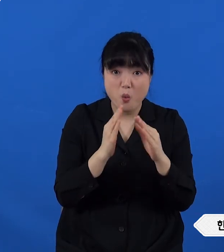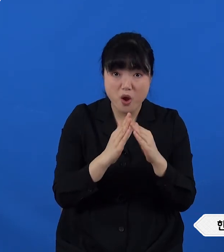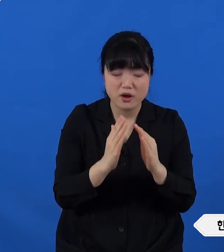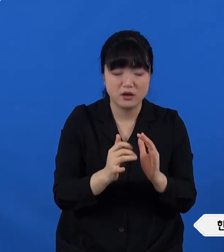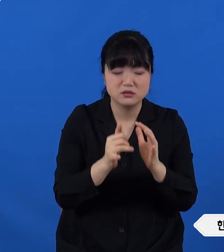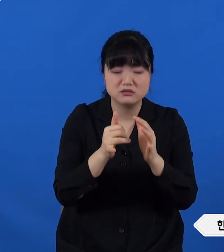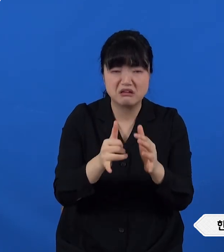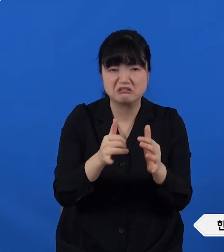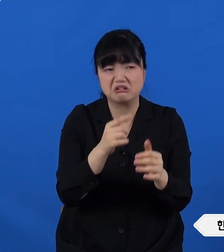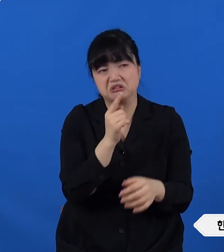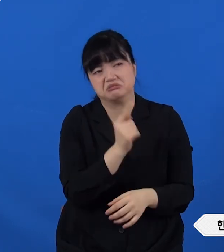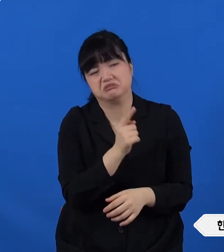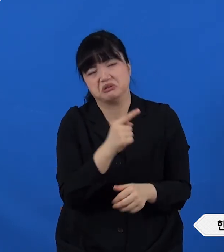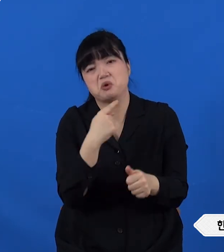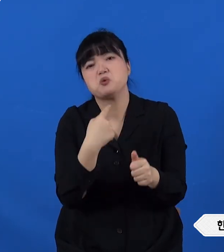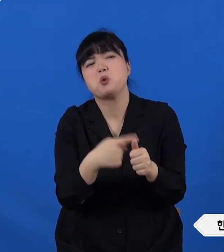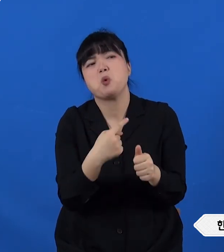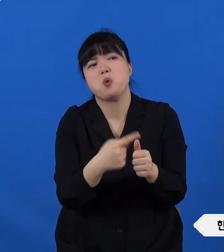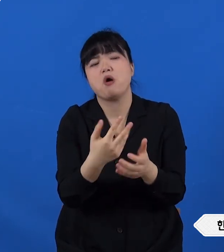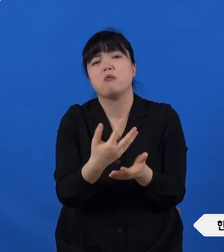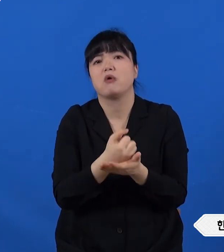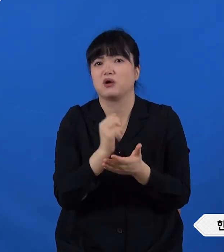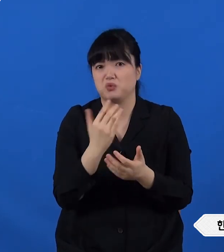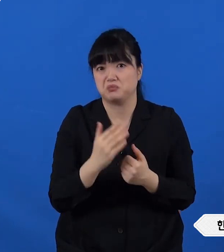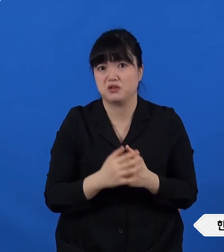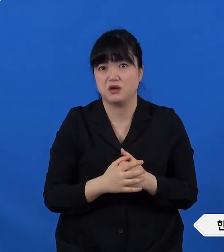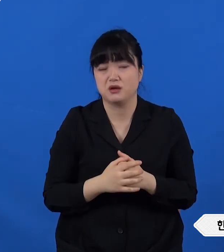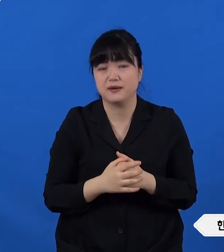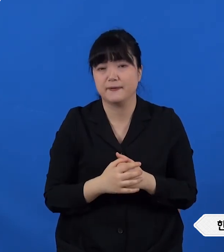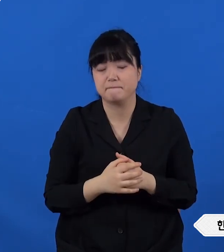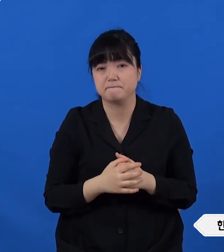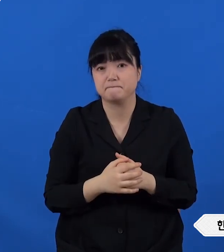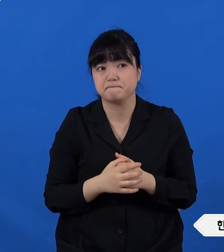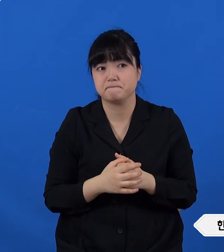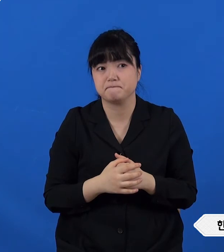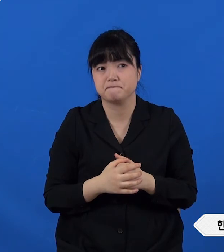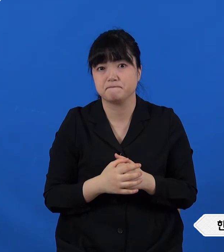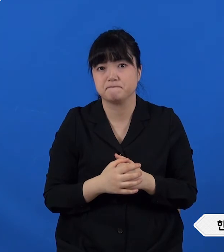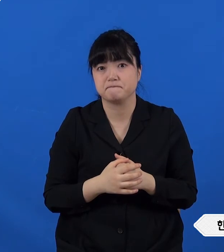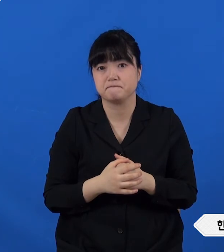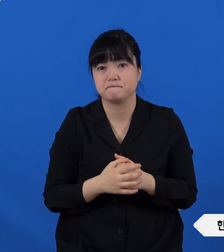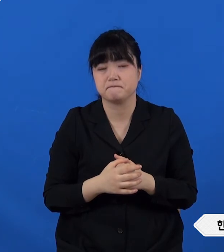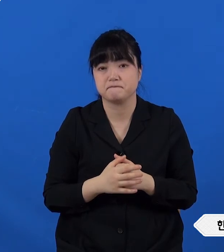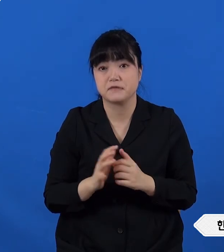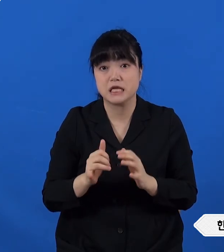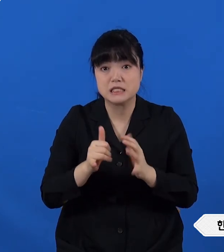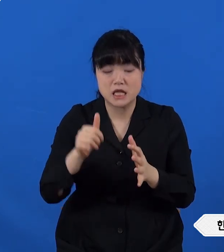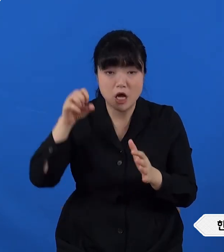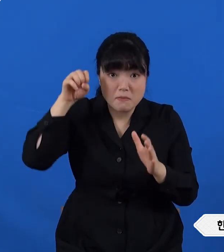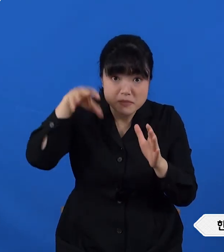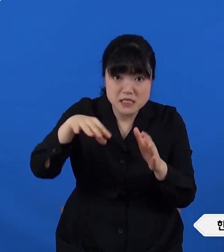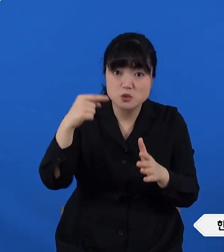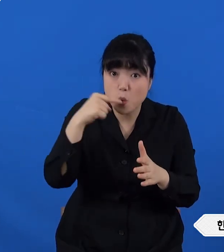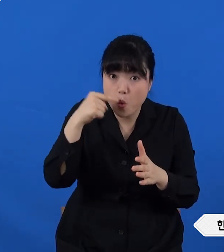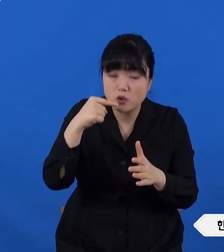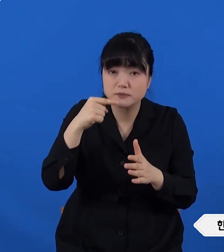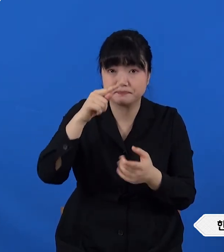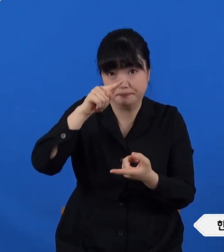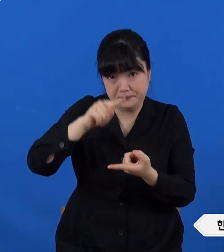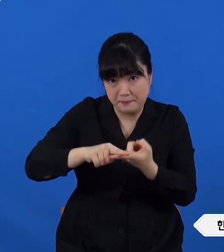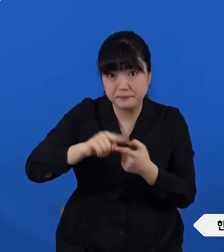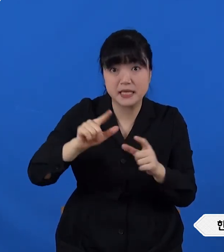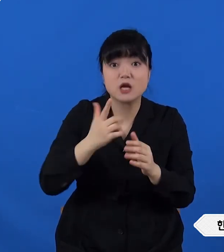세상의 손가락질, 지탄을 받는 것이 아니겠습니까? 그래서 우리가 세상의 빛과 소금으로 살기